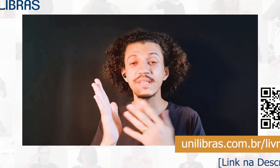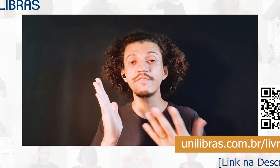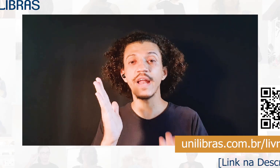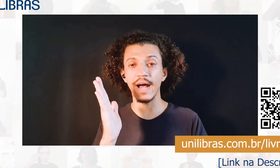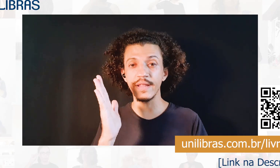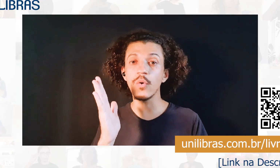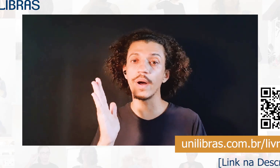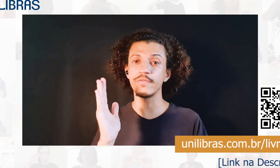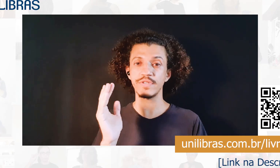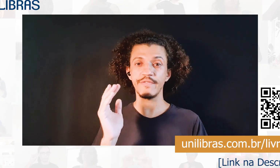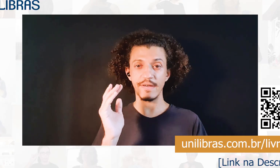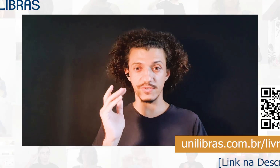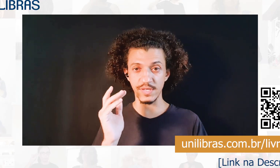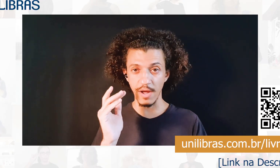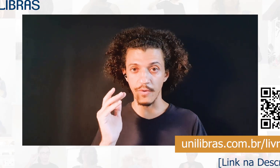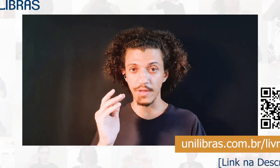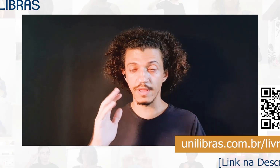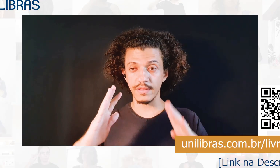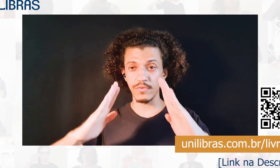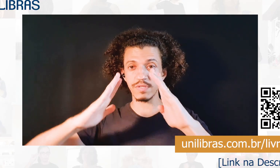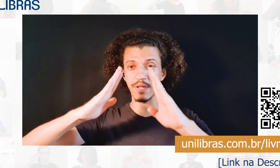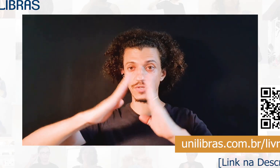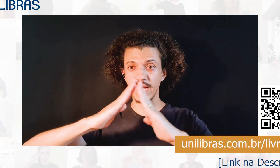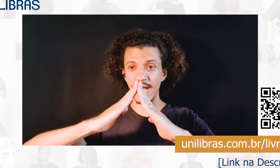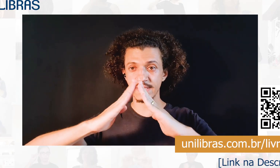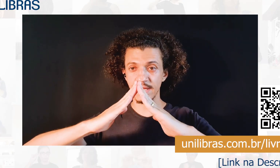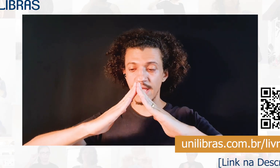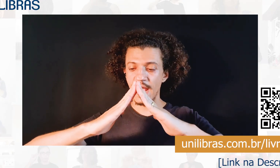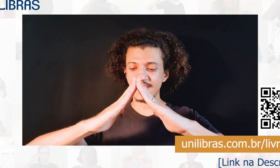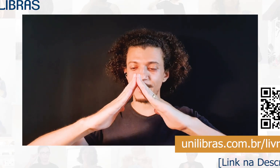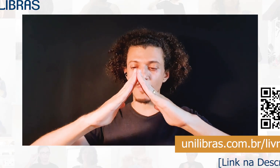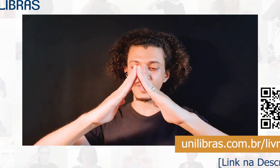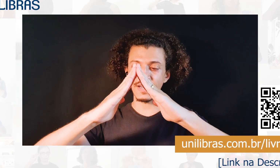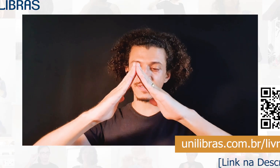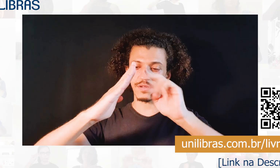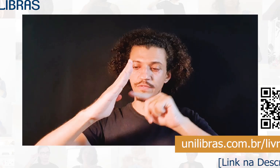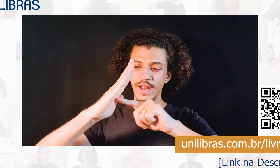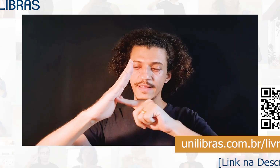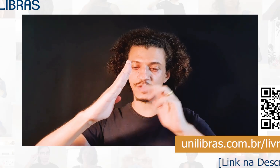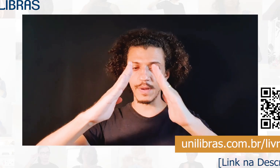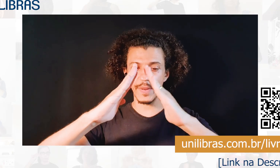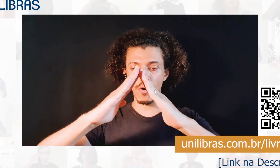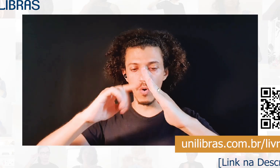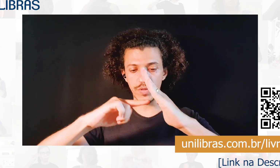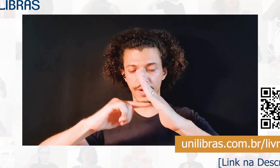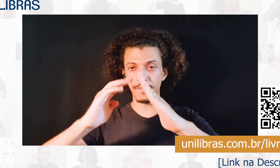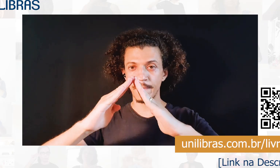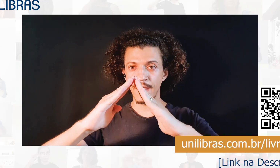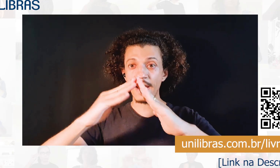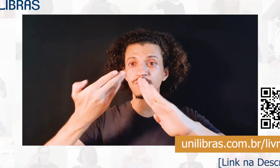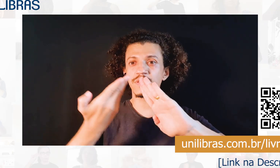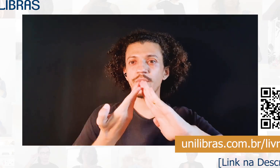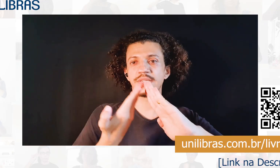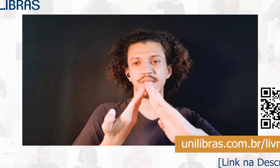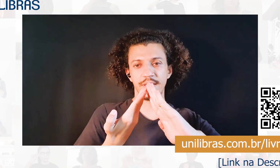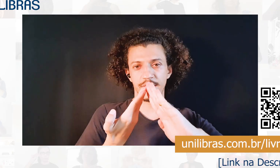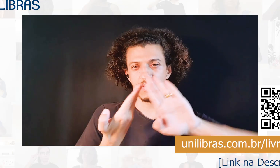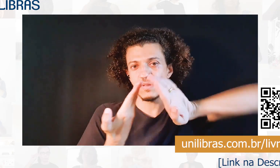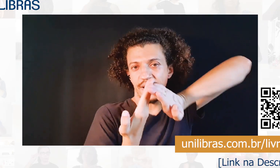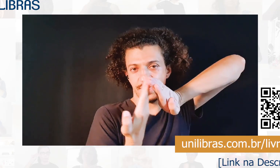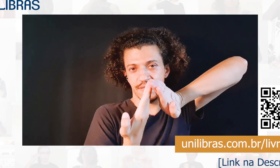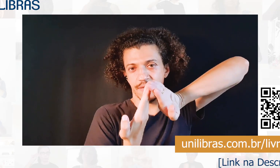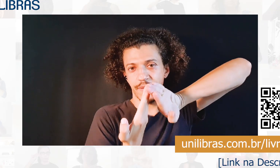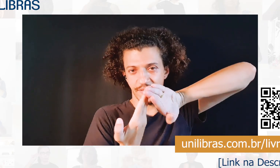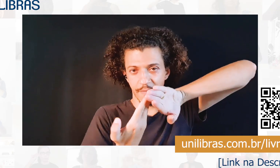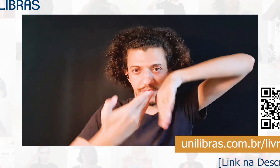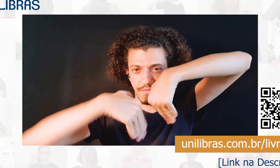sua mão está virada enquanto você faz o sinal. Então, no sinal de casa, as palmas elas estão viradas uma para outra. Elas não estão assim. Não